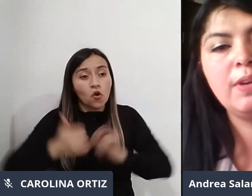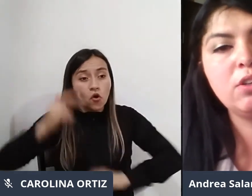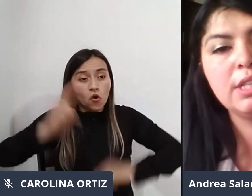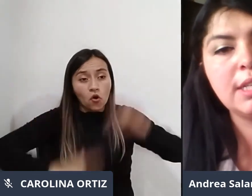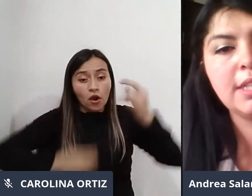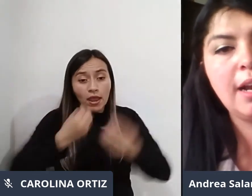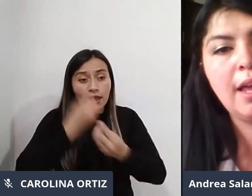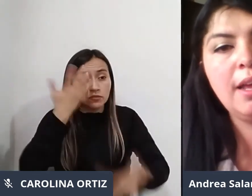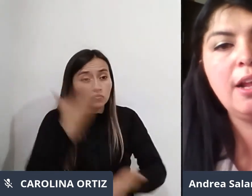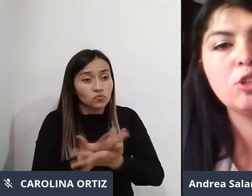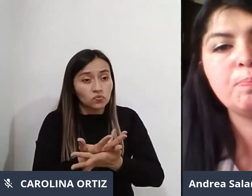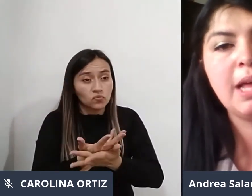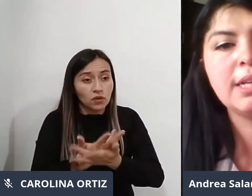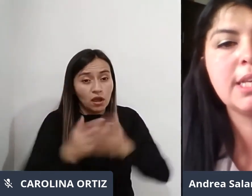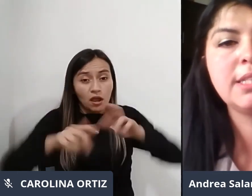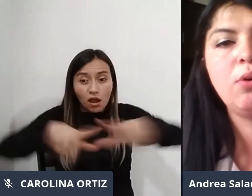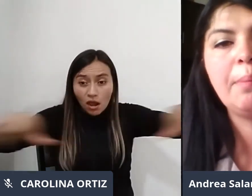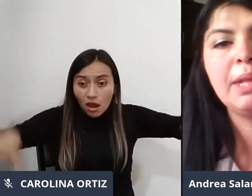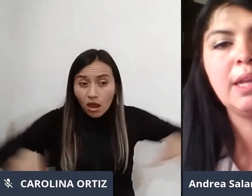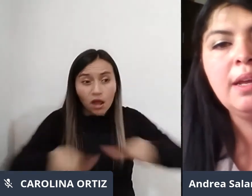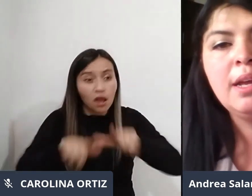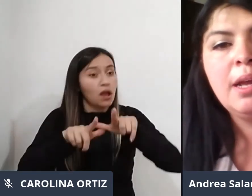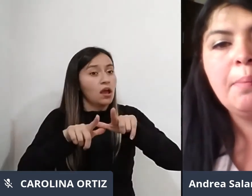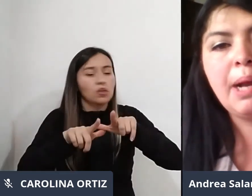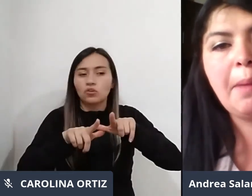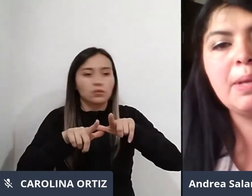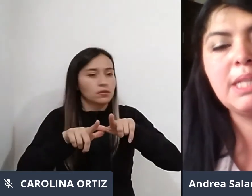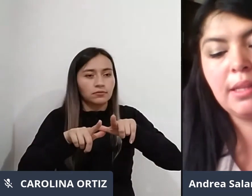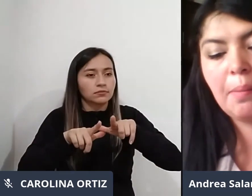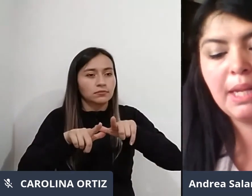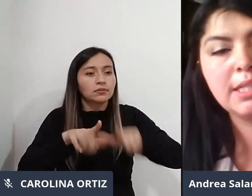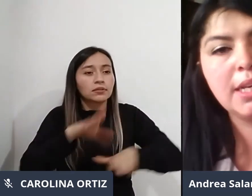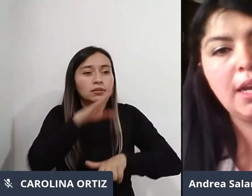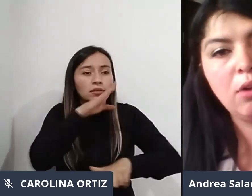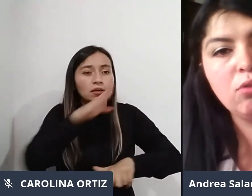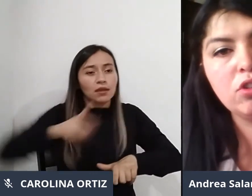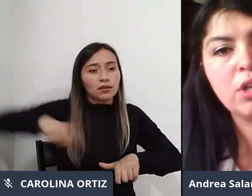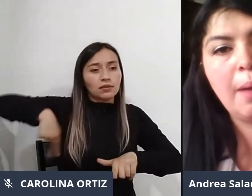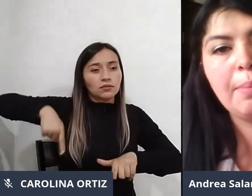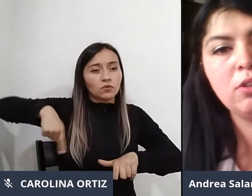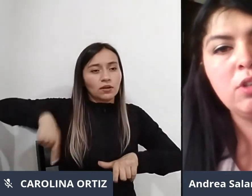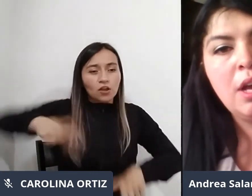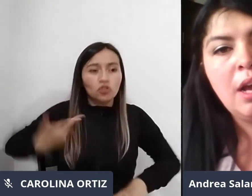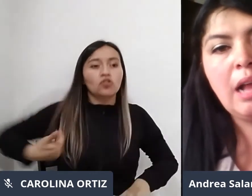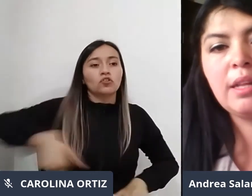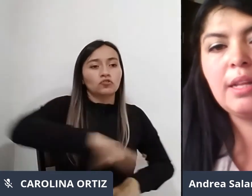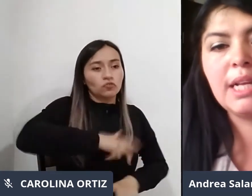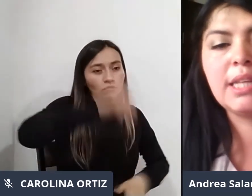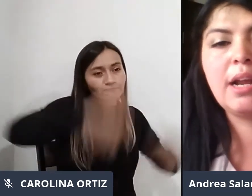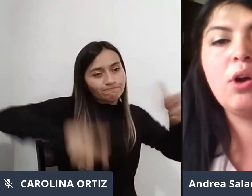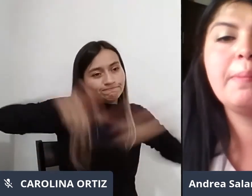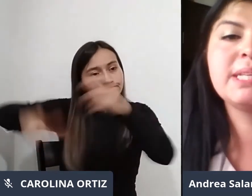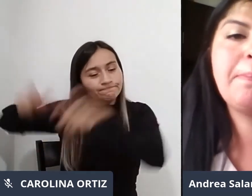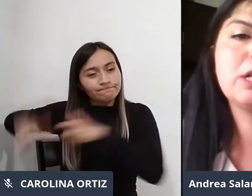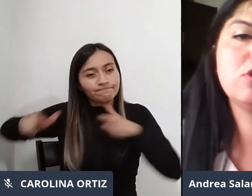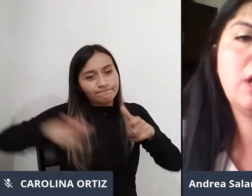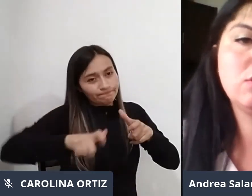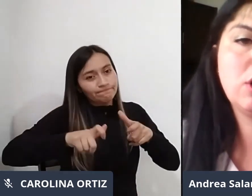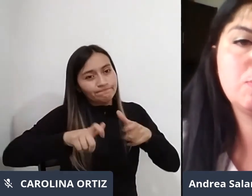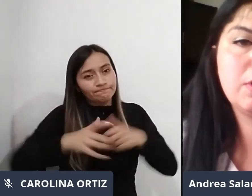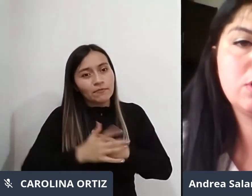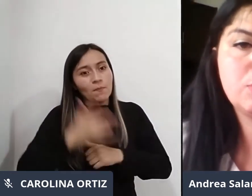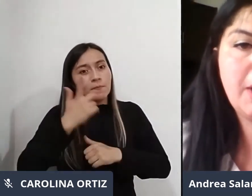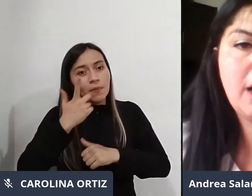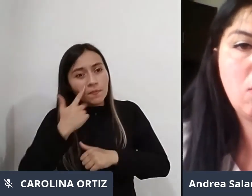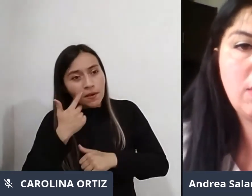los profesores que están ahí y los padres que seguramente van a empezar también a exigir algunos cambios al tener que estar ahora más